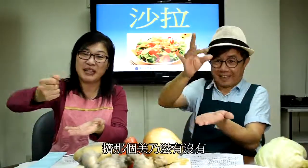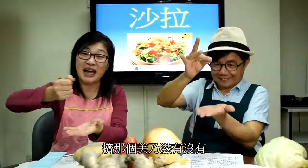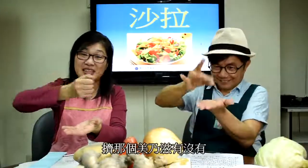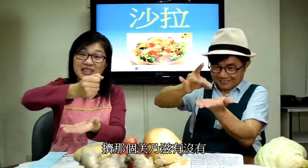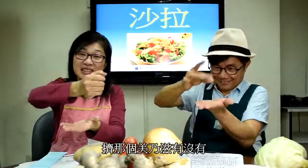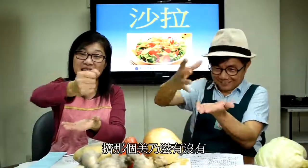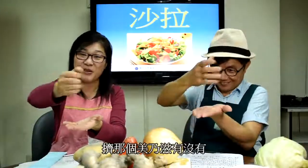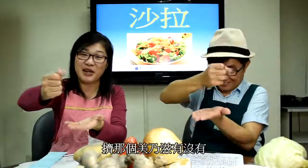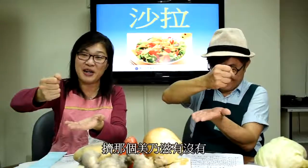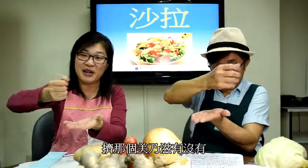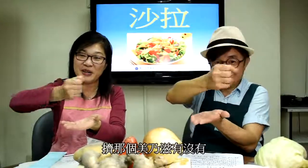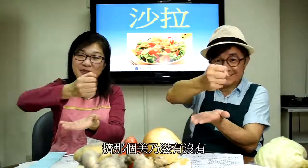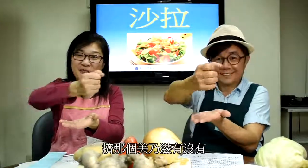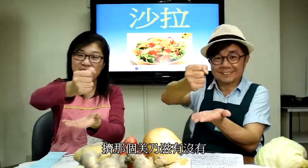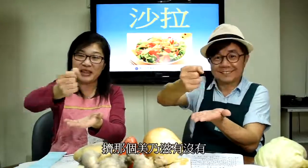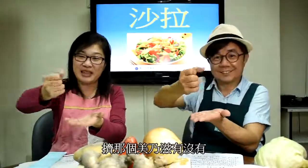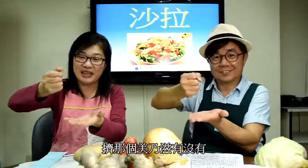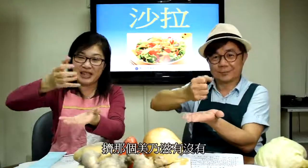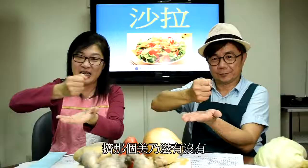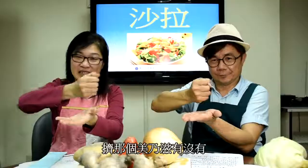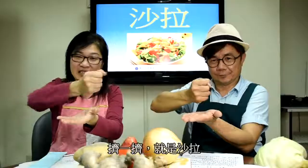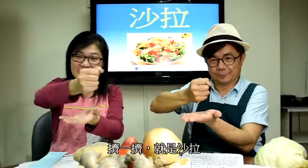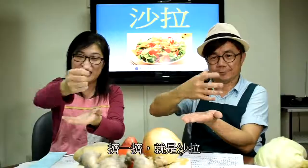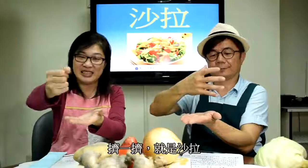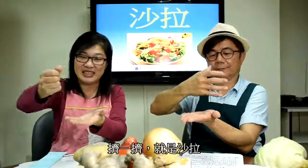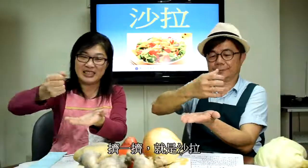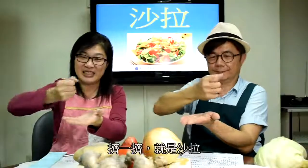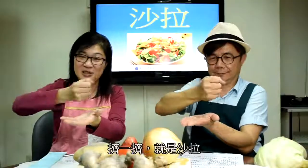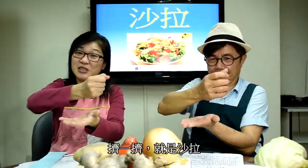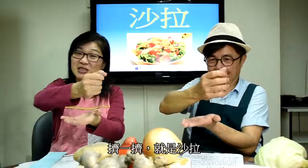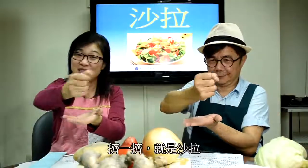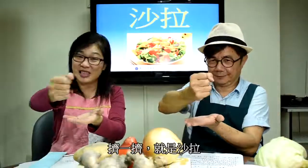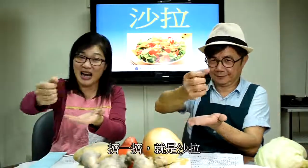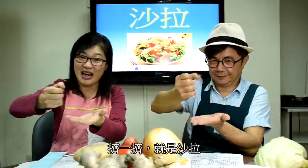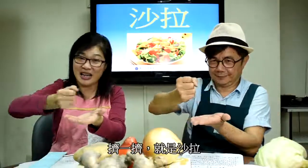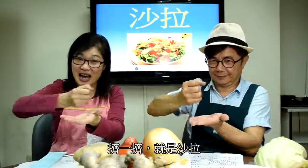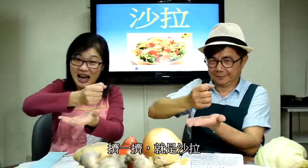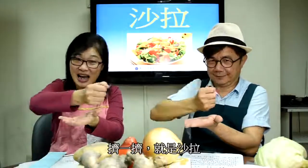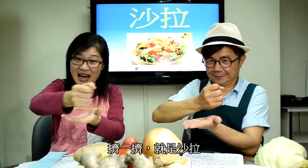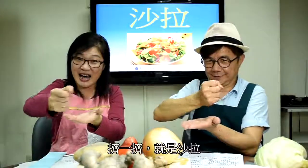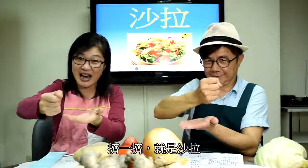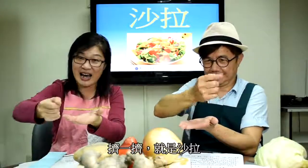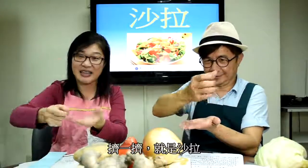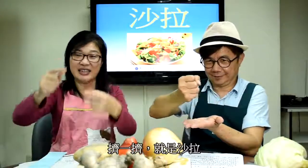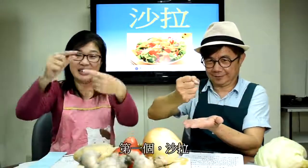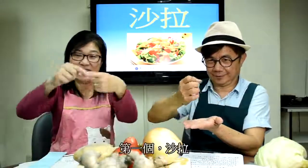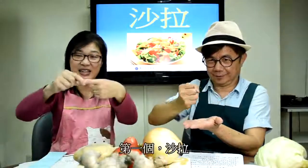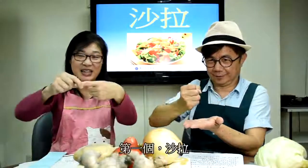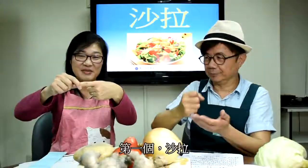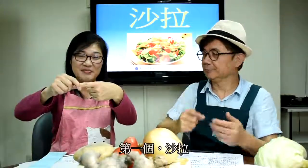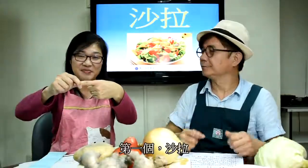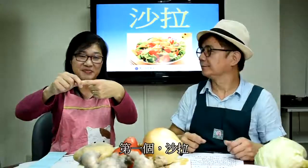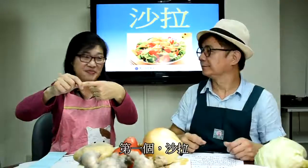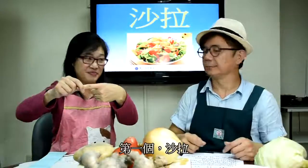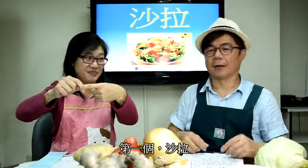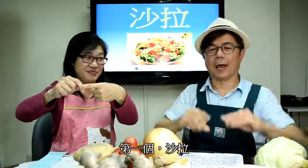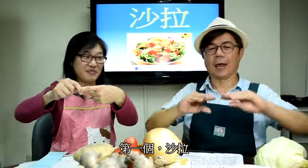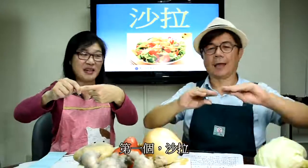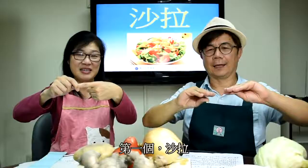滋有没有？挤挤就是沙拉。第一个